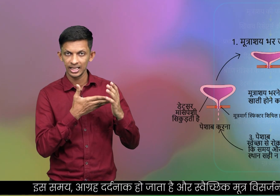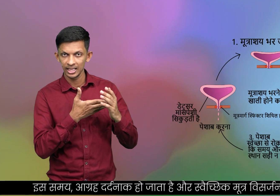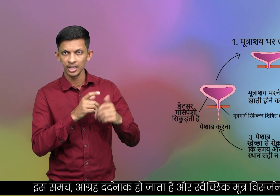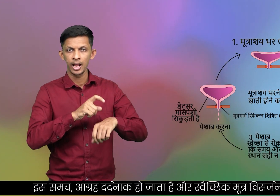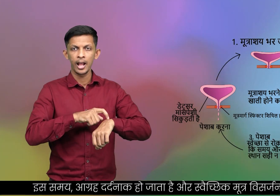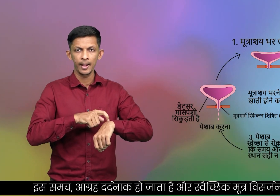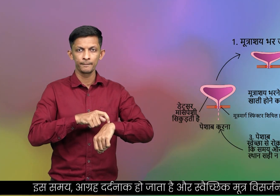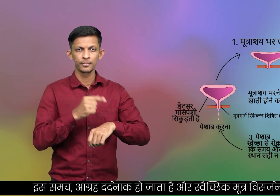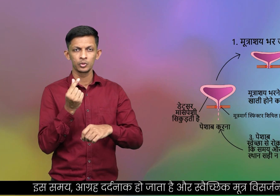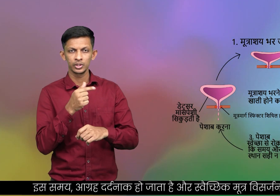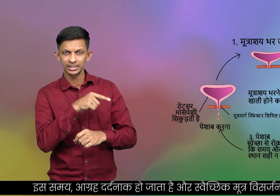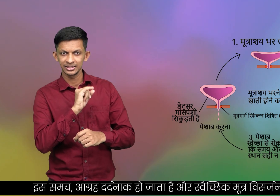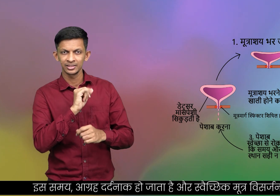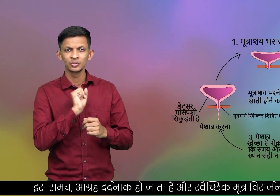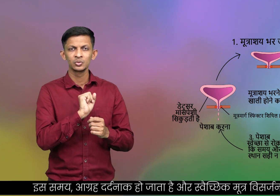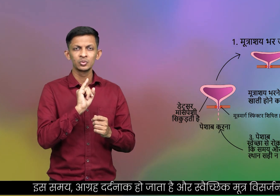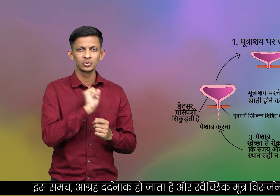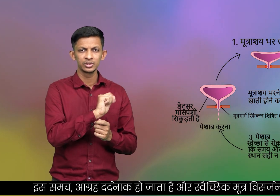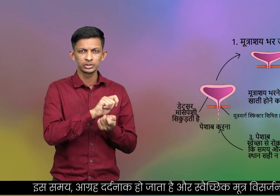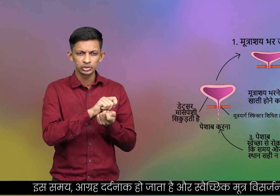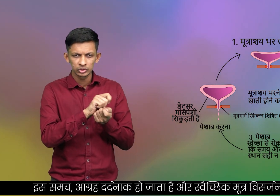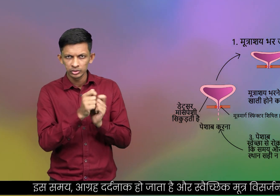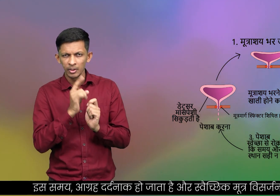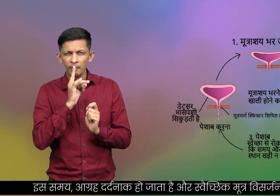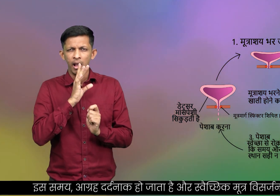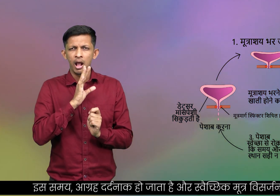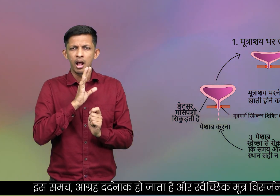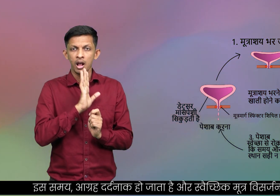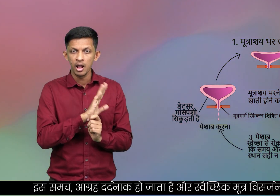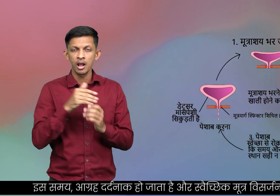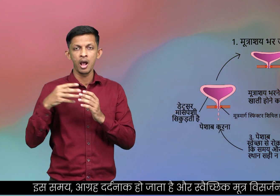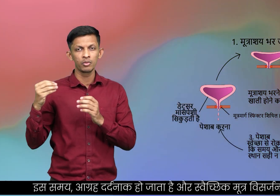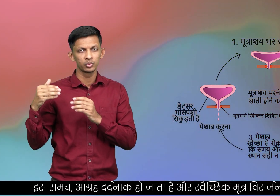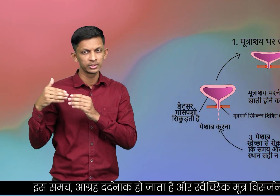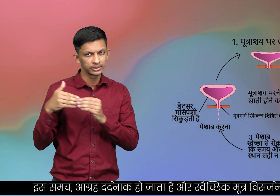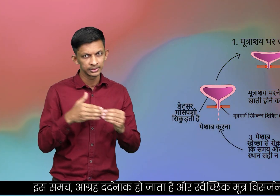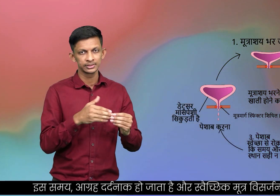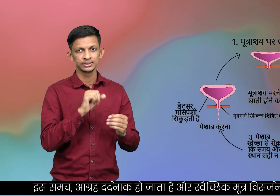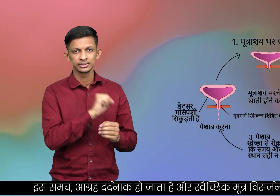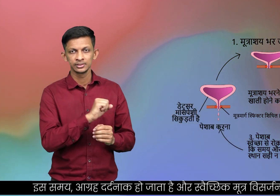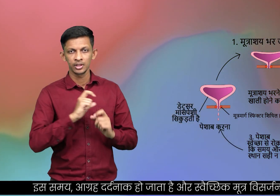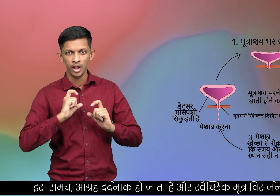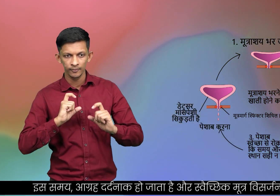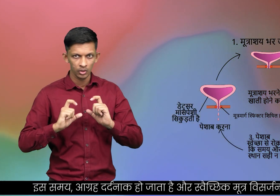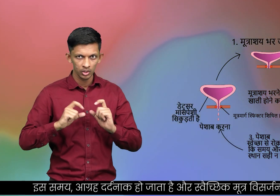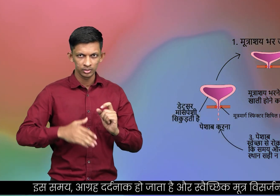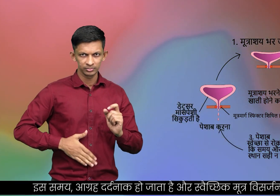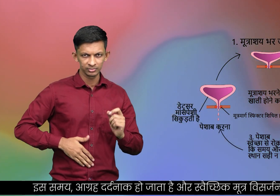समय आग्रह दर्दनाक हो जाता है और स्वैच्छिक मूत्र विसर्जन